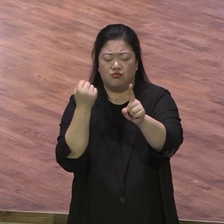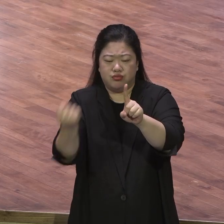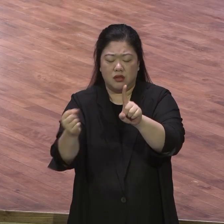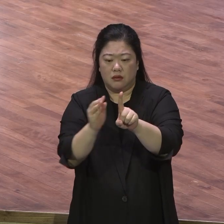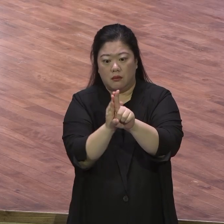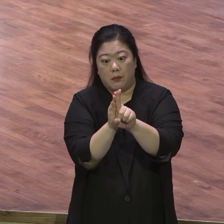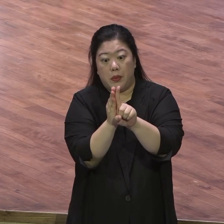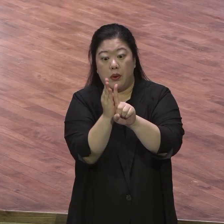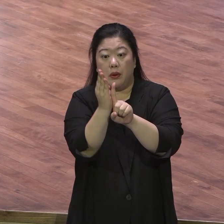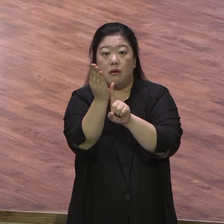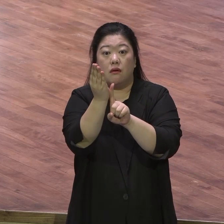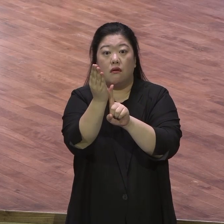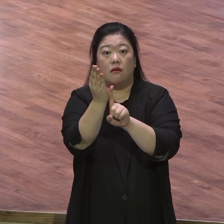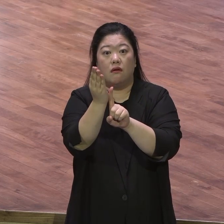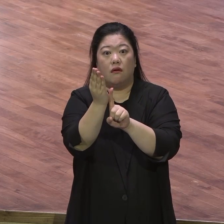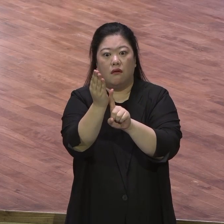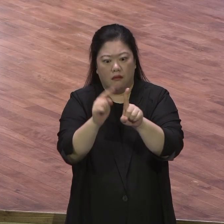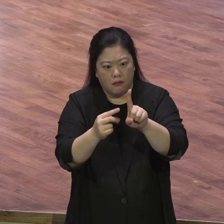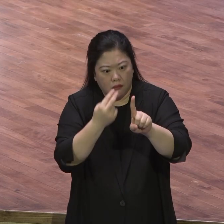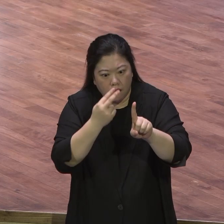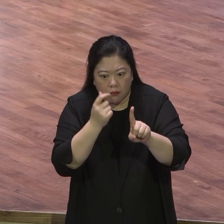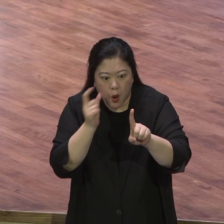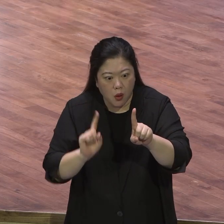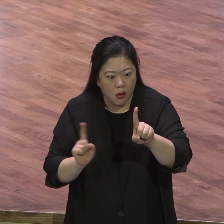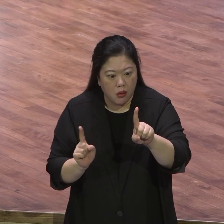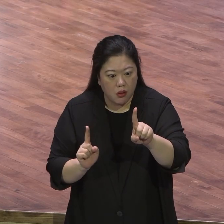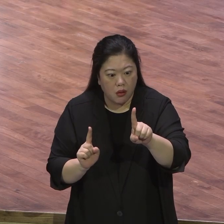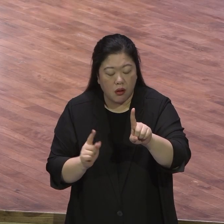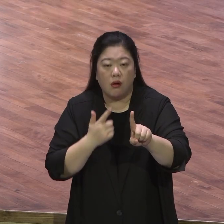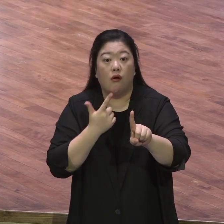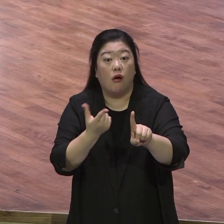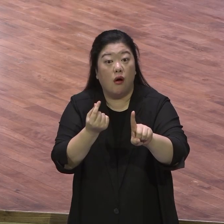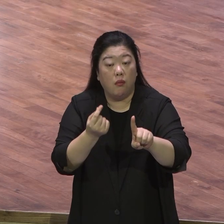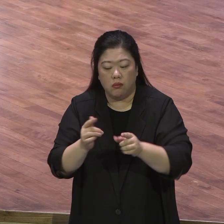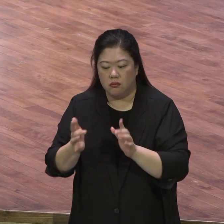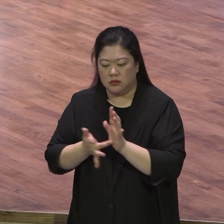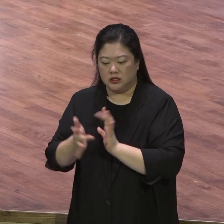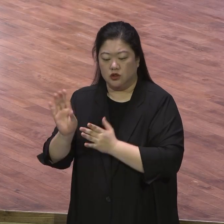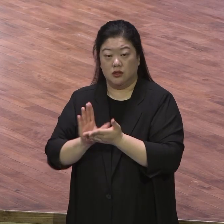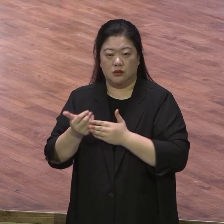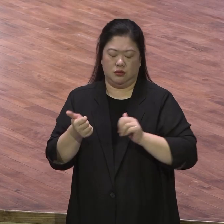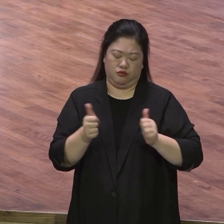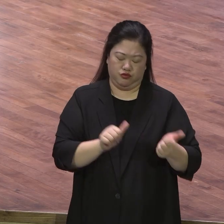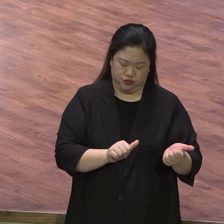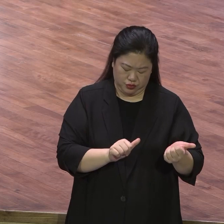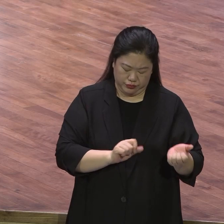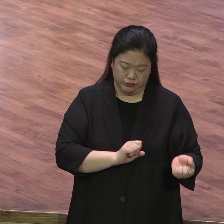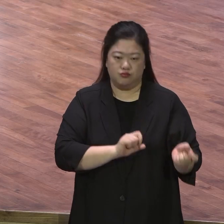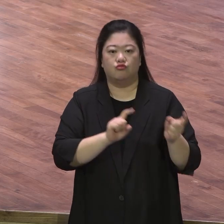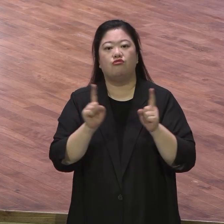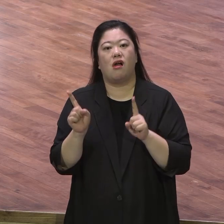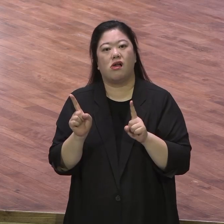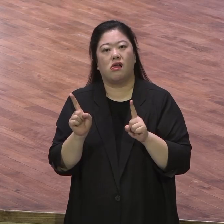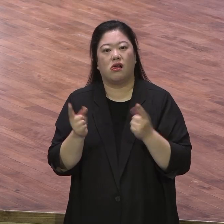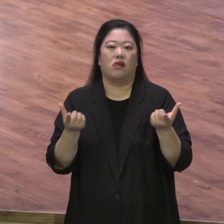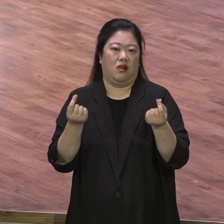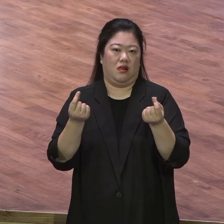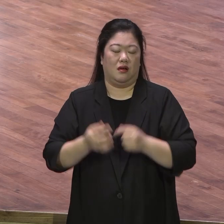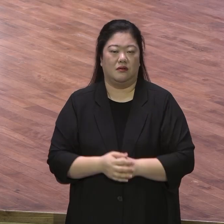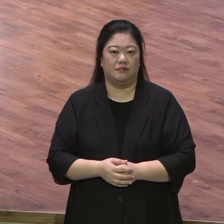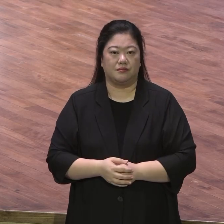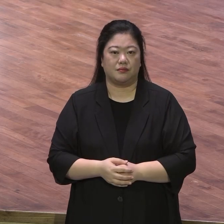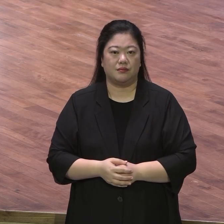영생을 여기서 지금 메시지하고 있는 겁니다 순중하는 자에요 예수 그리스도에 생명이 들어간